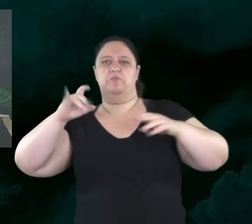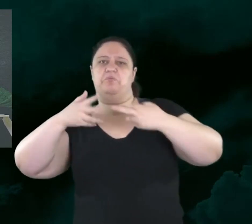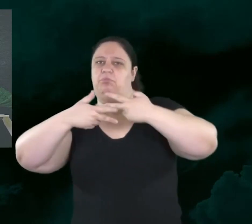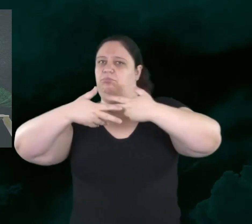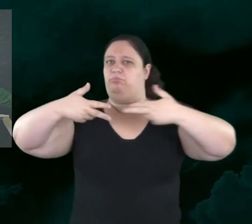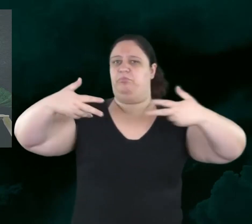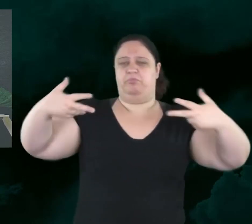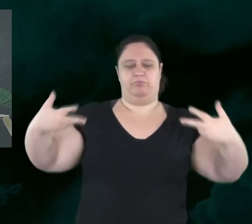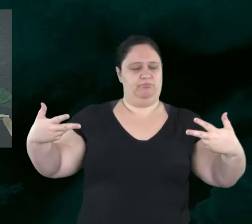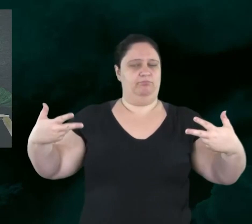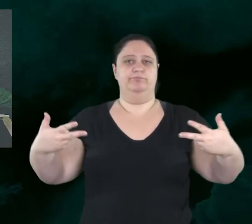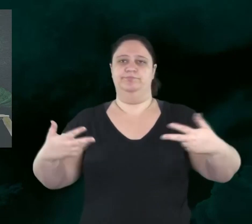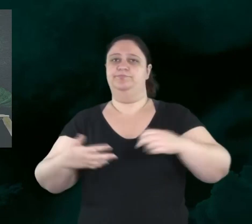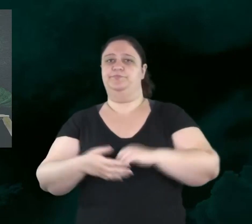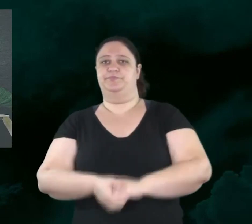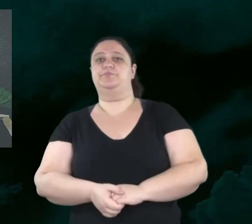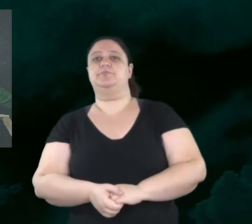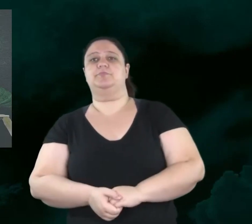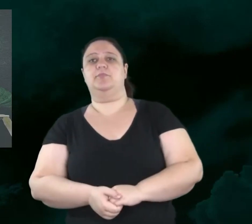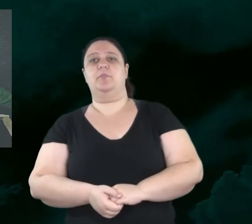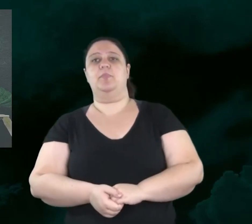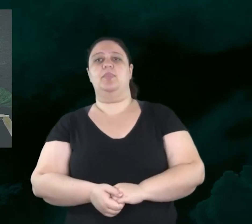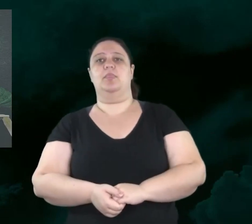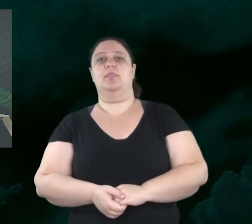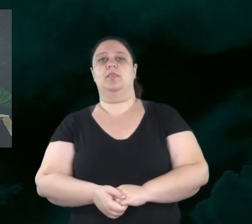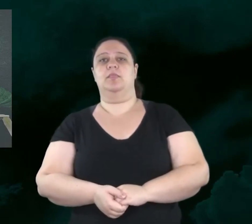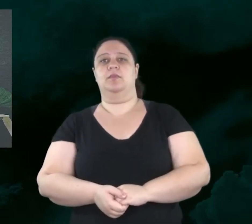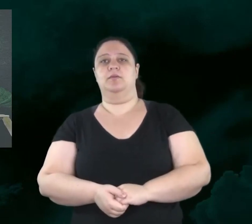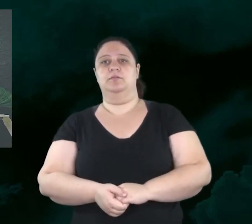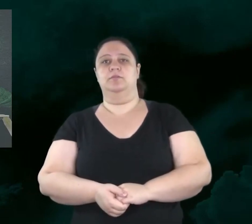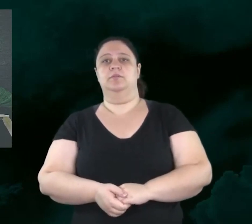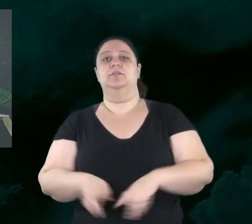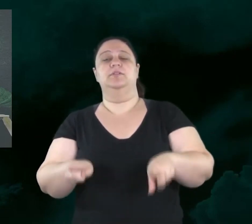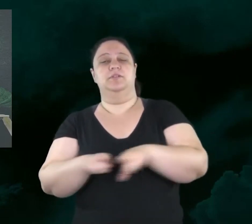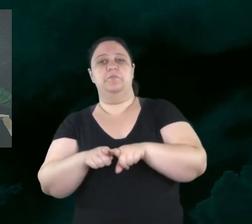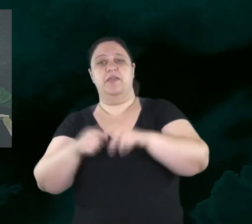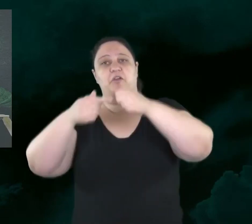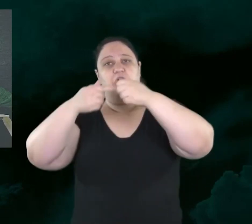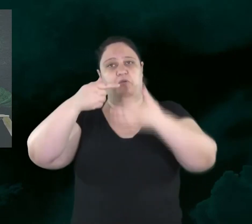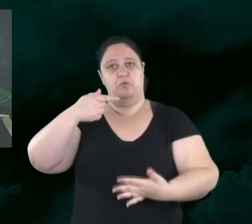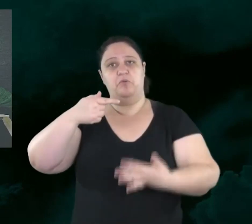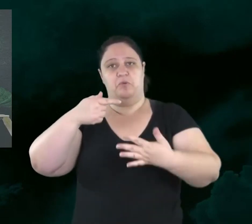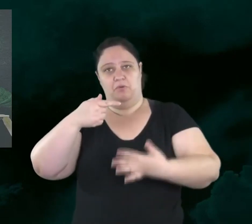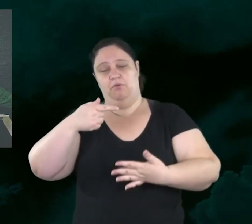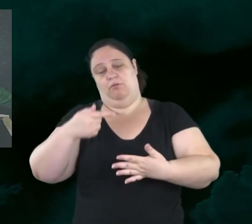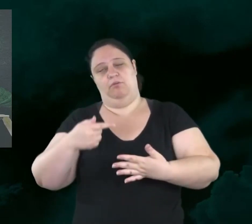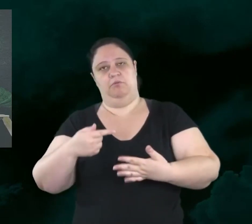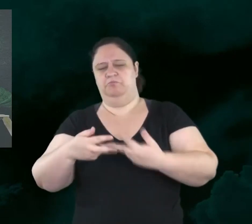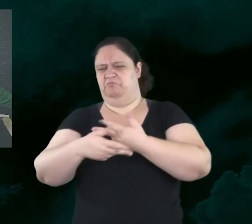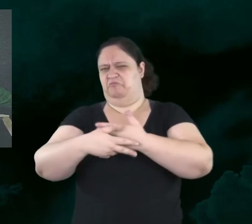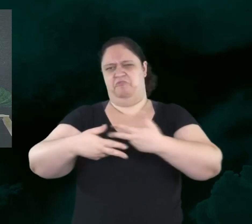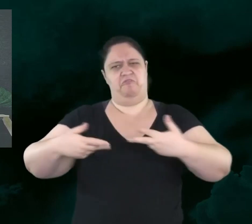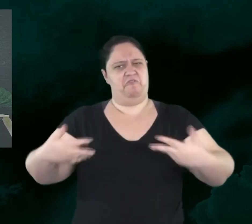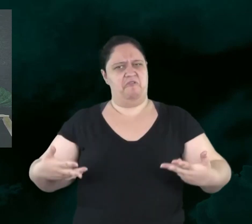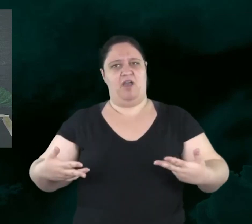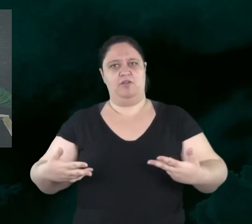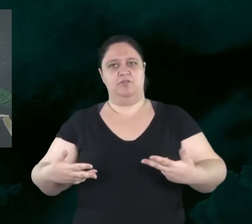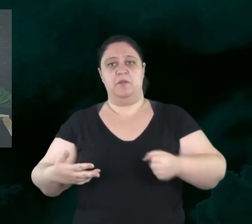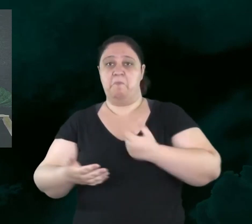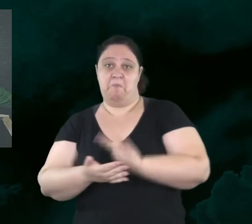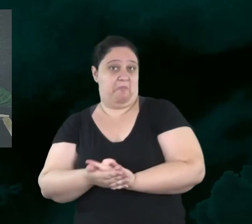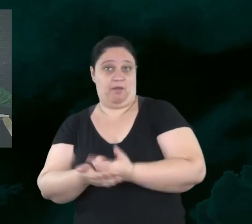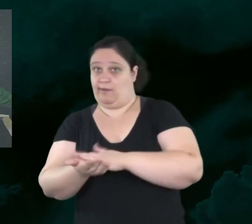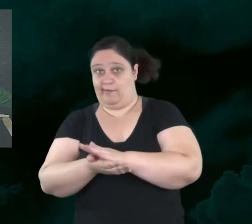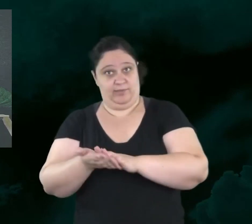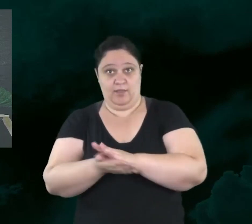seu Instagram, do seu Facebook, né, do Google, etc., etc., você não paga pelos